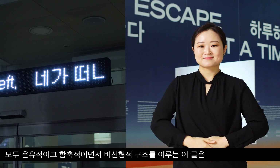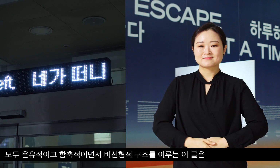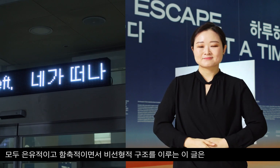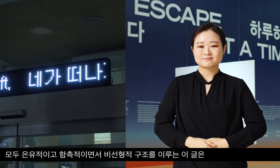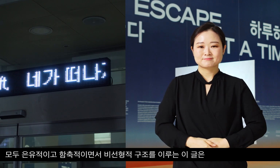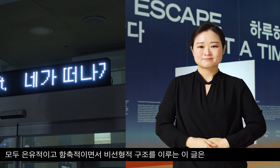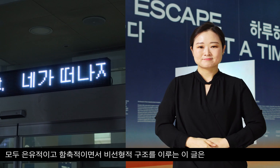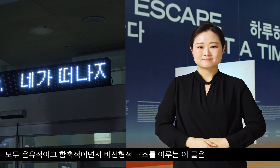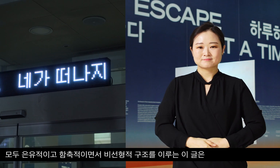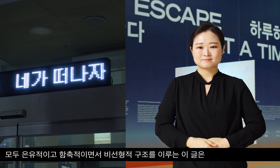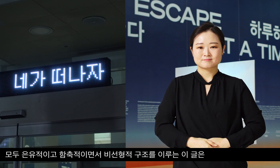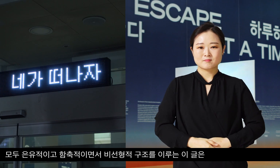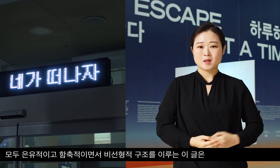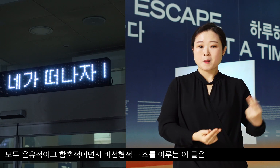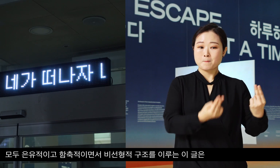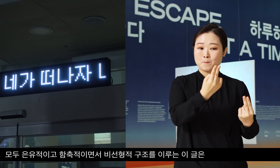모두 운유적이고 함축적이면서